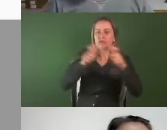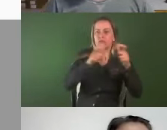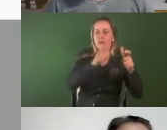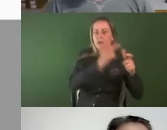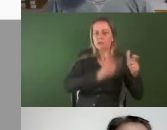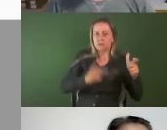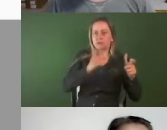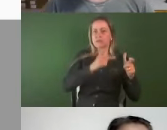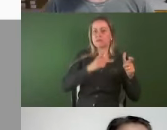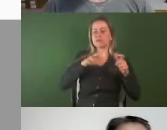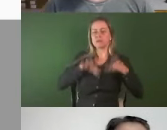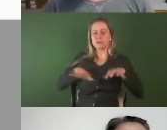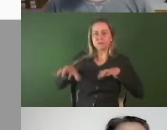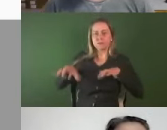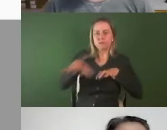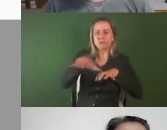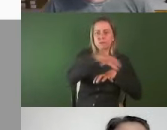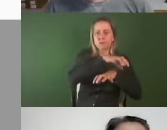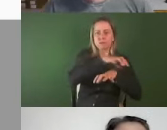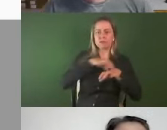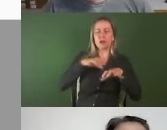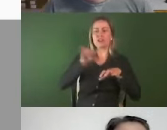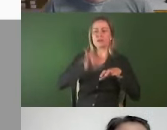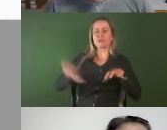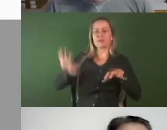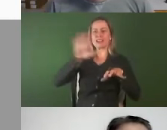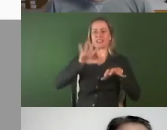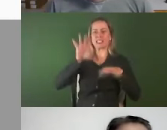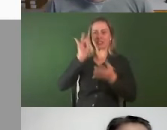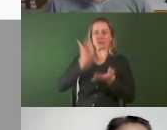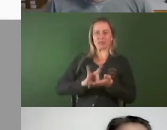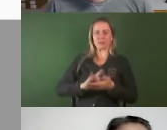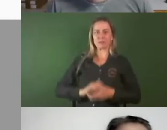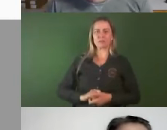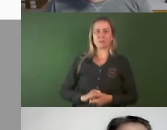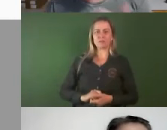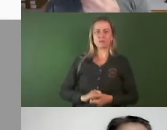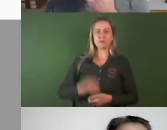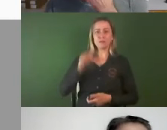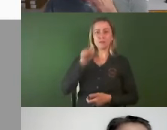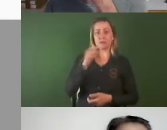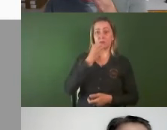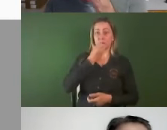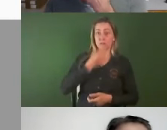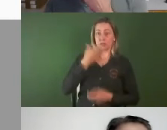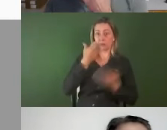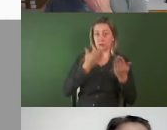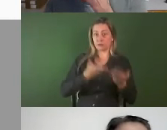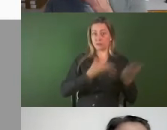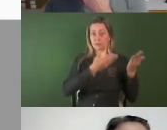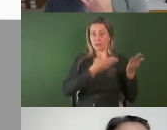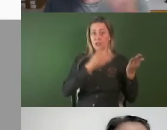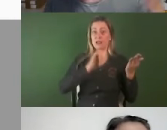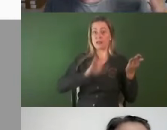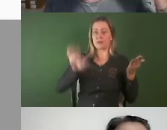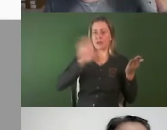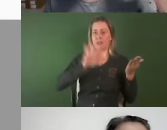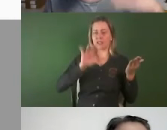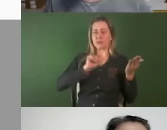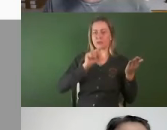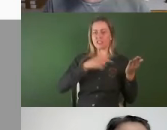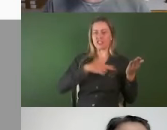um certo registro de uma paisagem. Aqui, o interessante, né, que a influência europeia já, né, o Japão